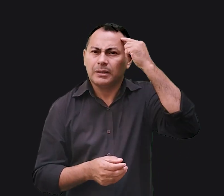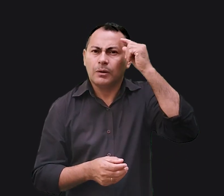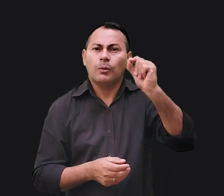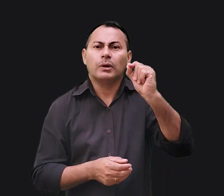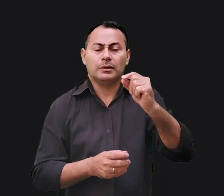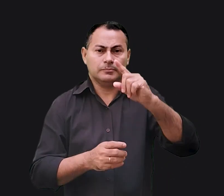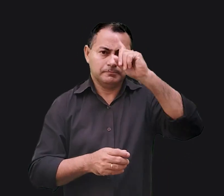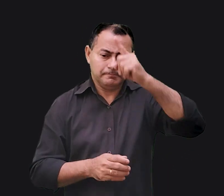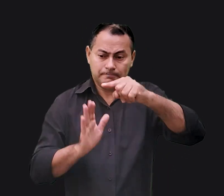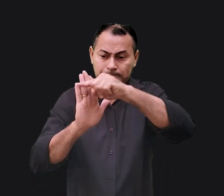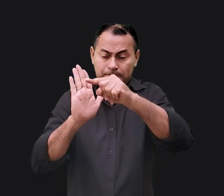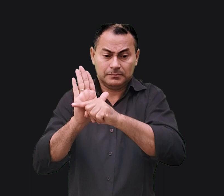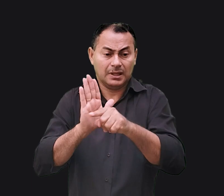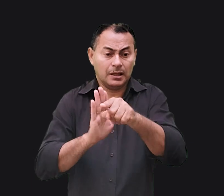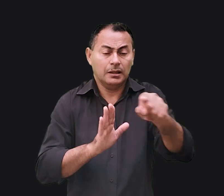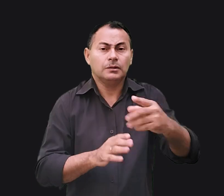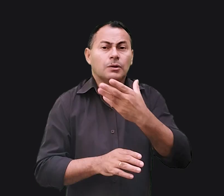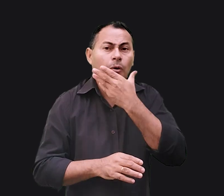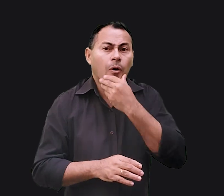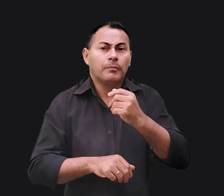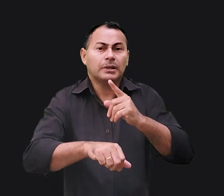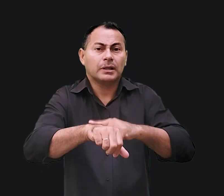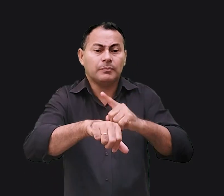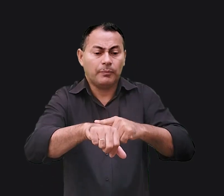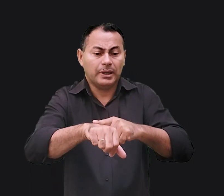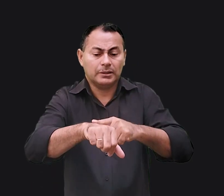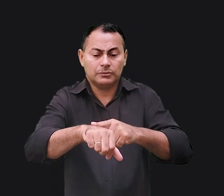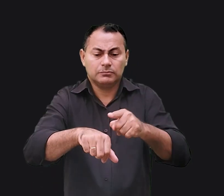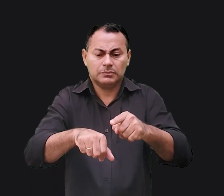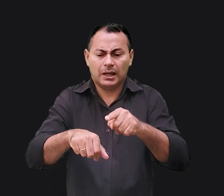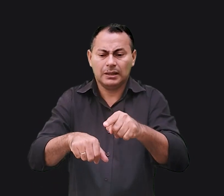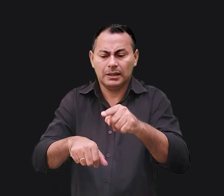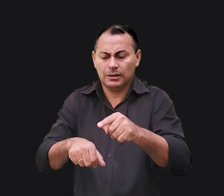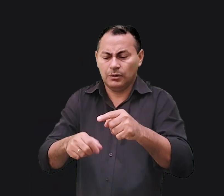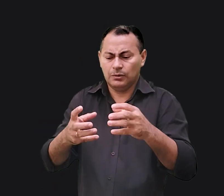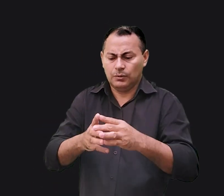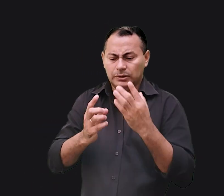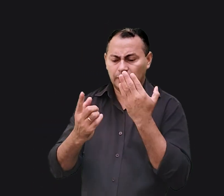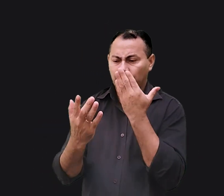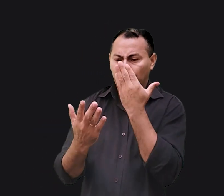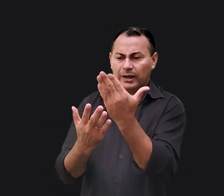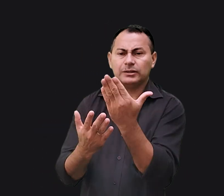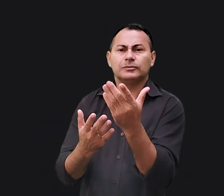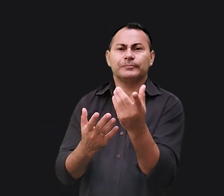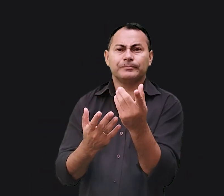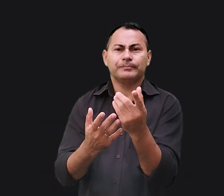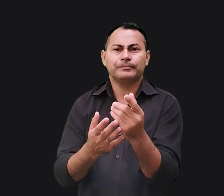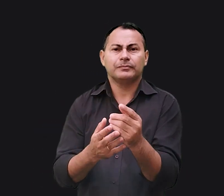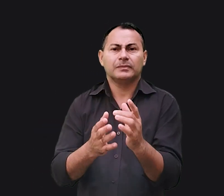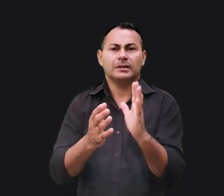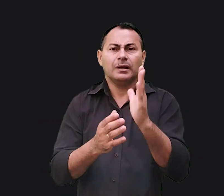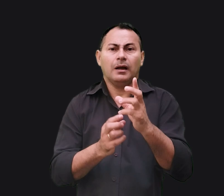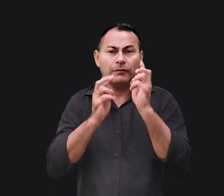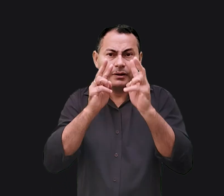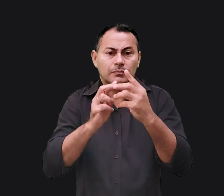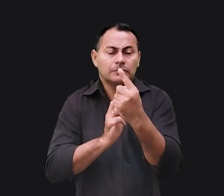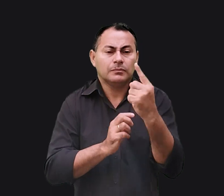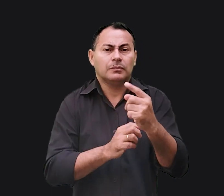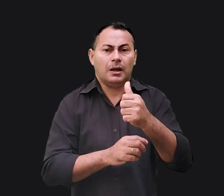o que esse mandamento significou para aqueles homens naquela ceia, ali, um de frente para o outro. Já vimos que cada apóstolo